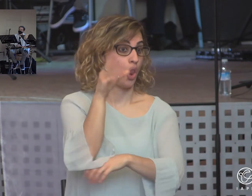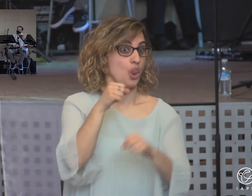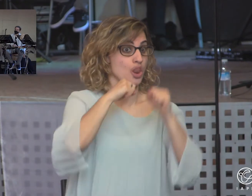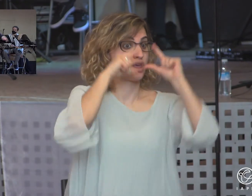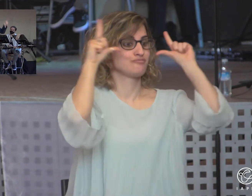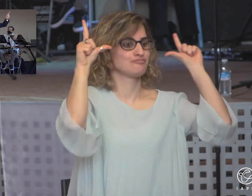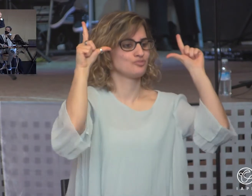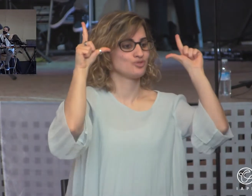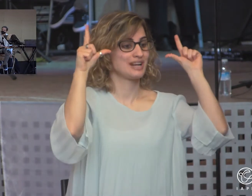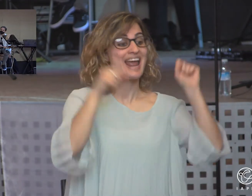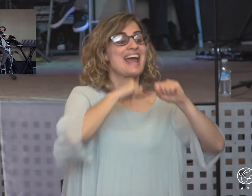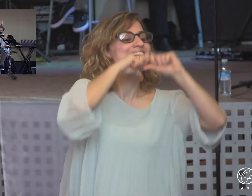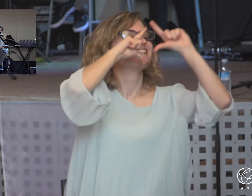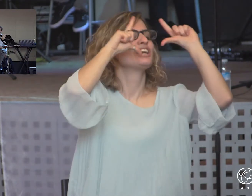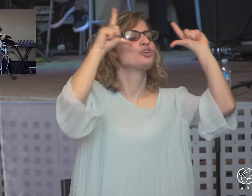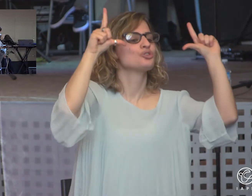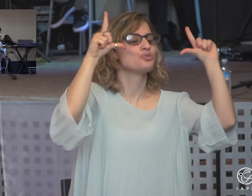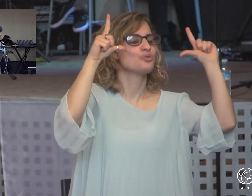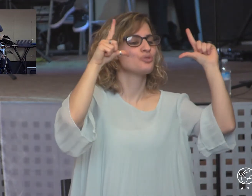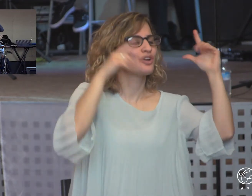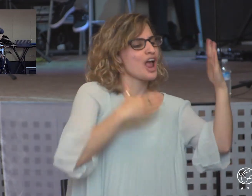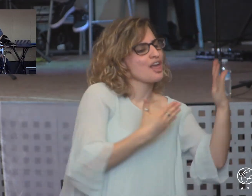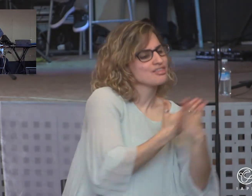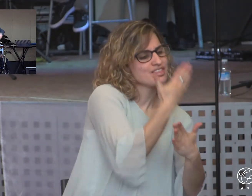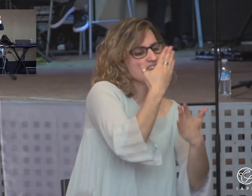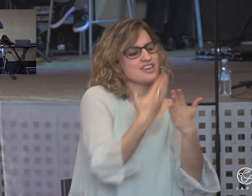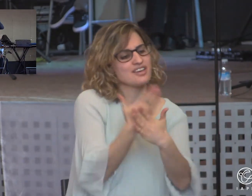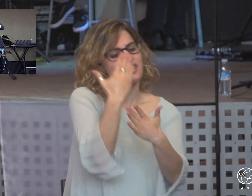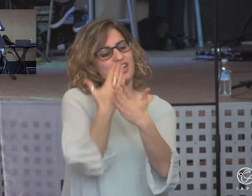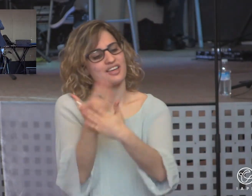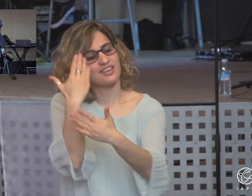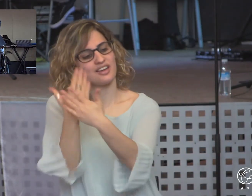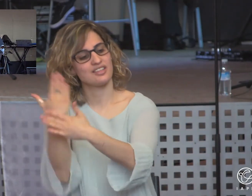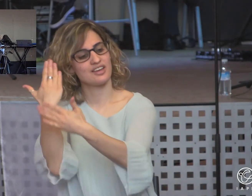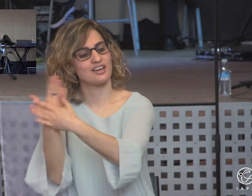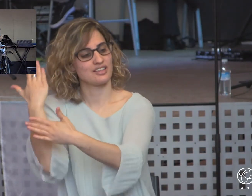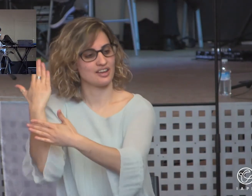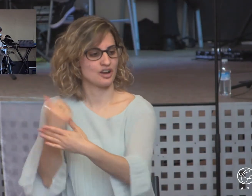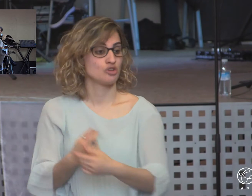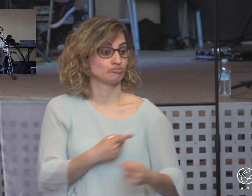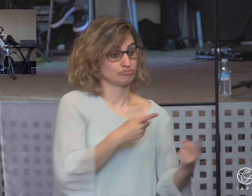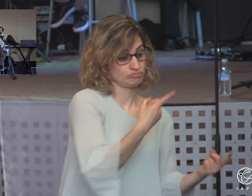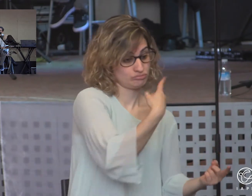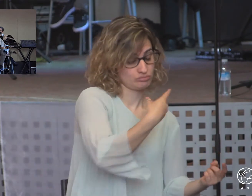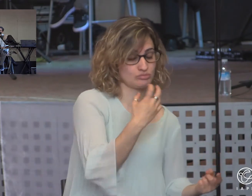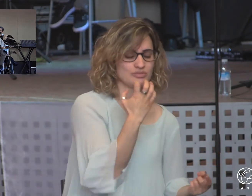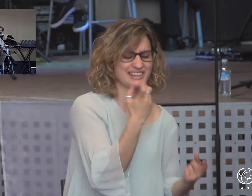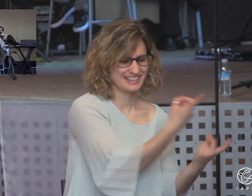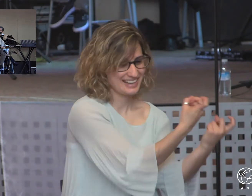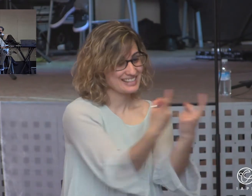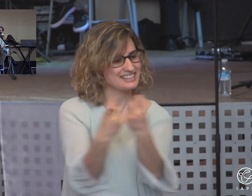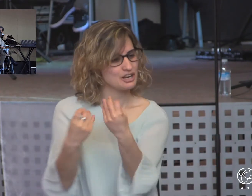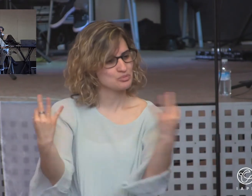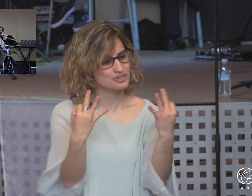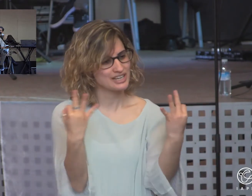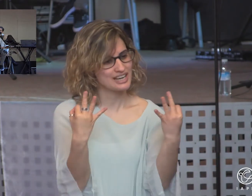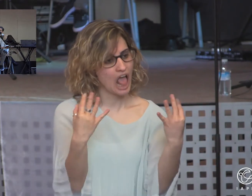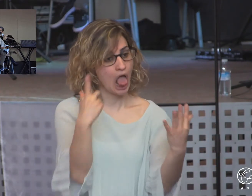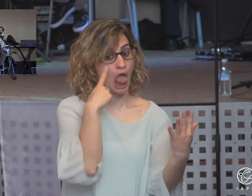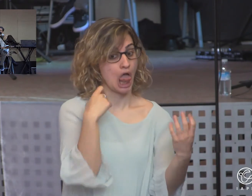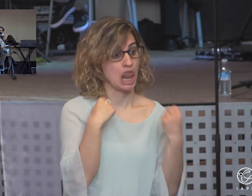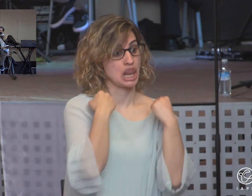y al otro, porque Jesús va a seguir en este lugar y te va a mirar y va a decir: sé sano.